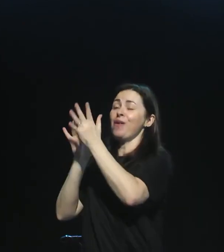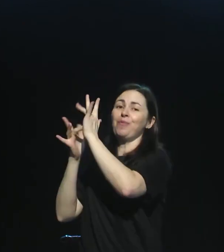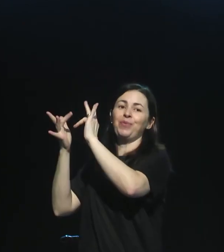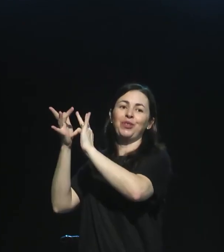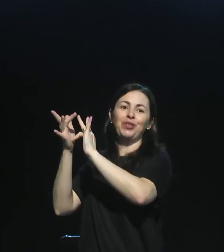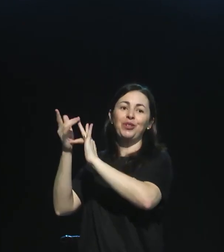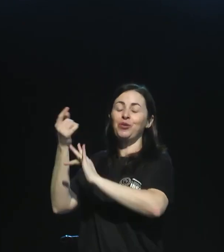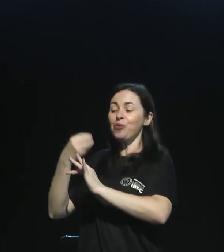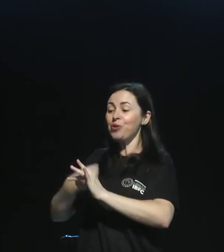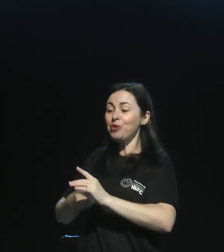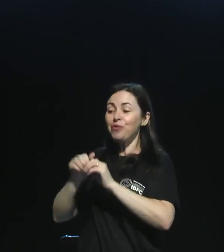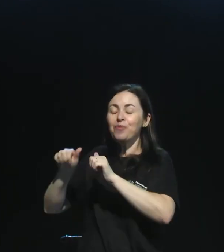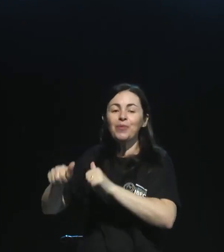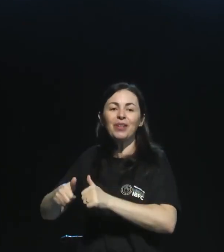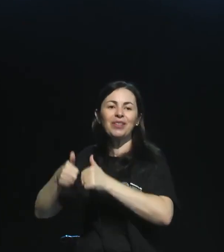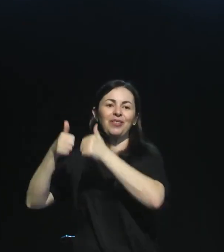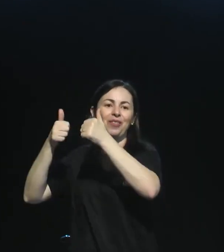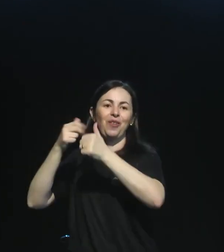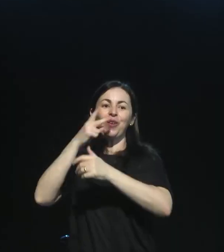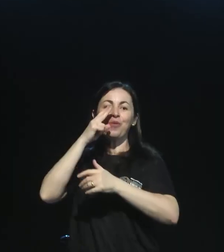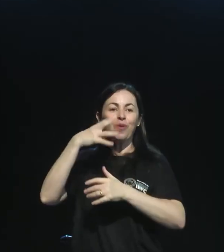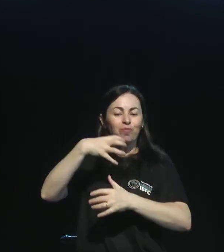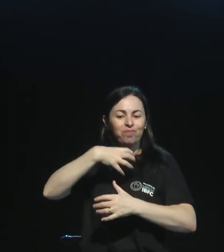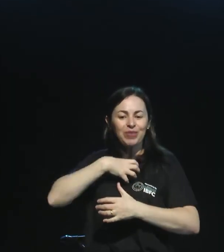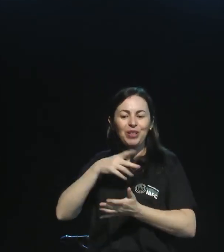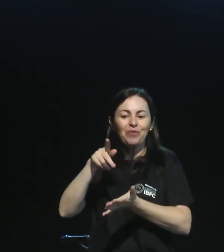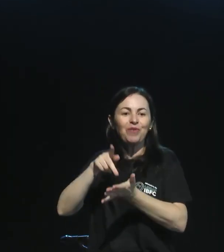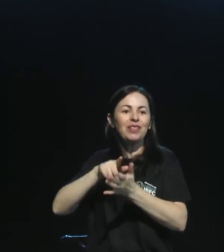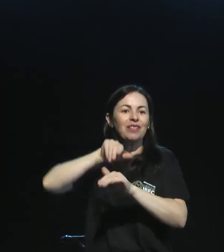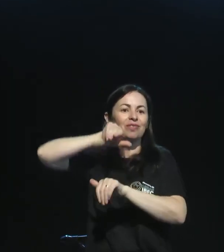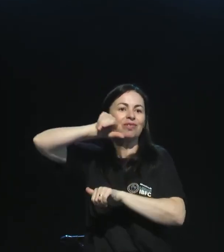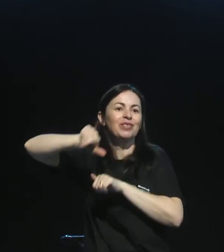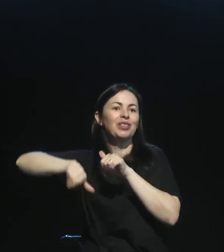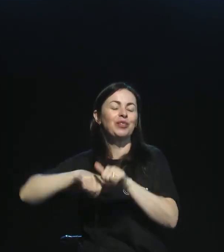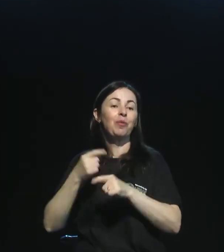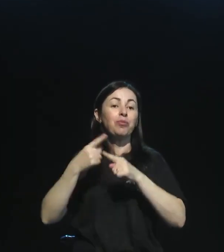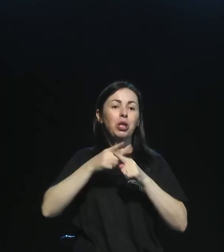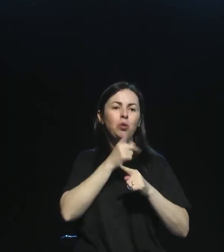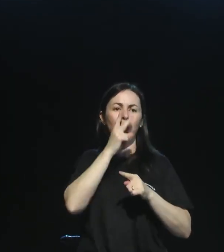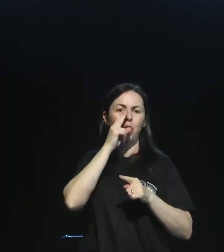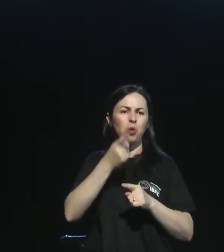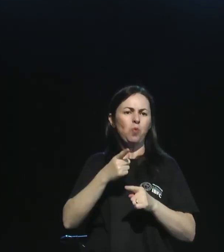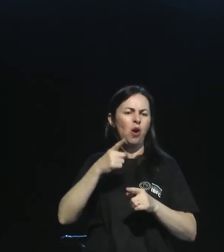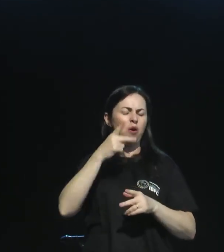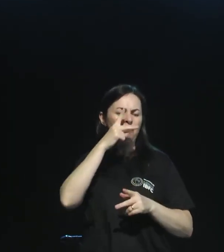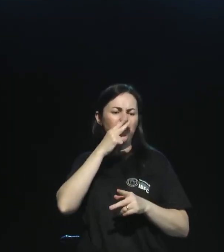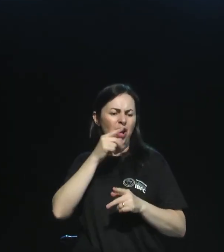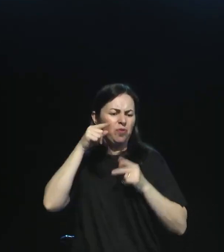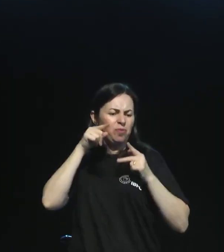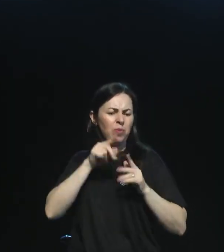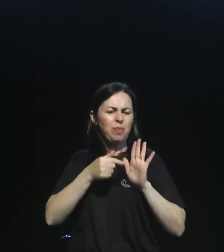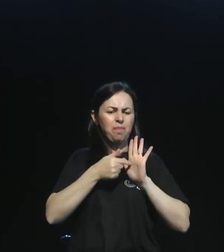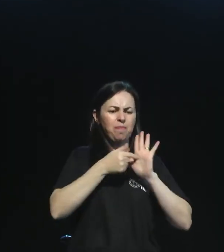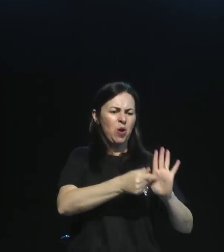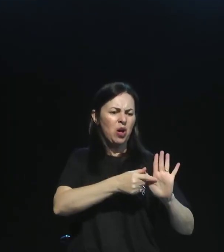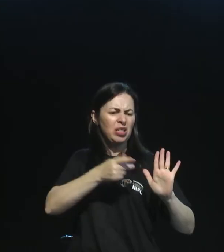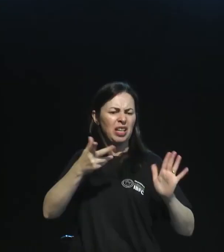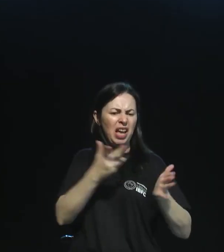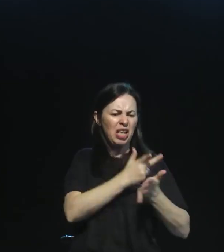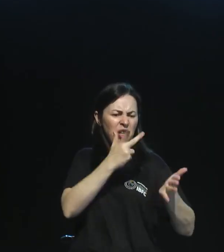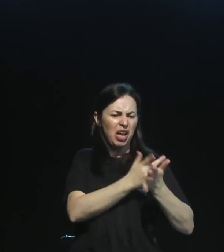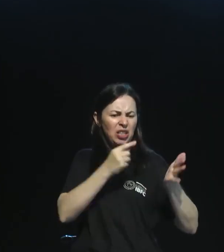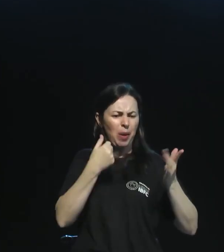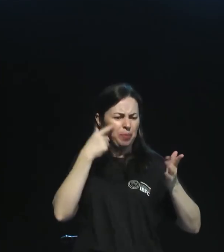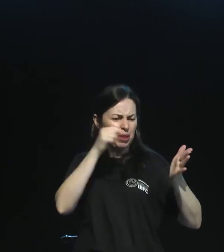uma verdade que transforma, não é uma verdade que condena, que aponta, não. Ele diz, não é eu que